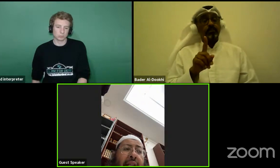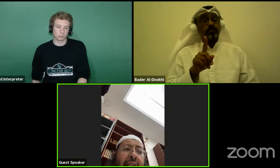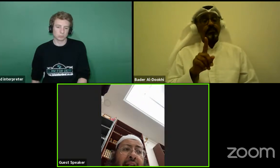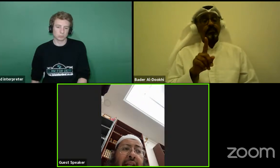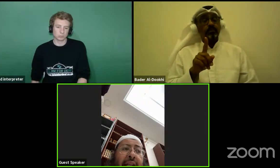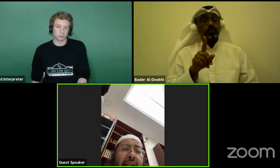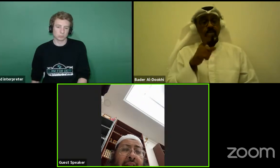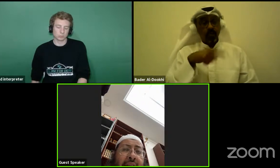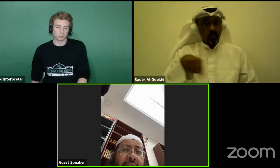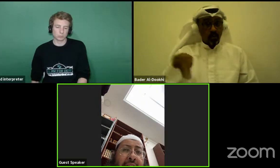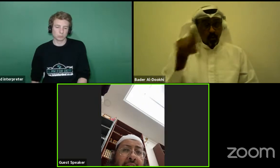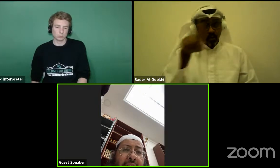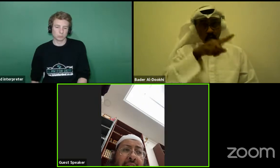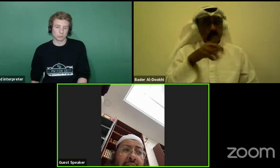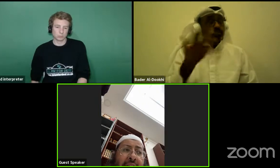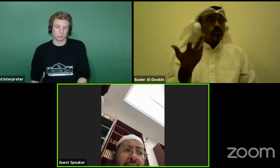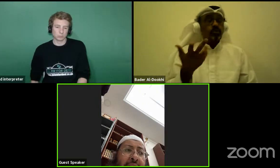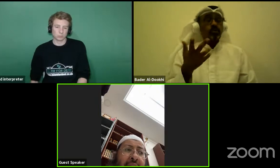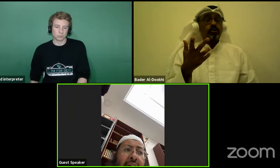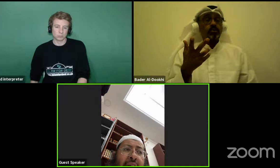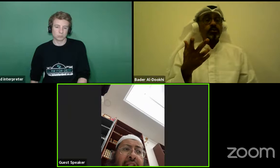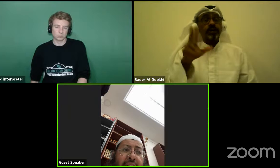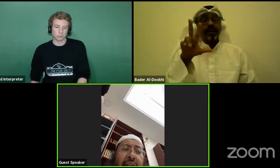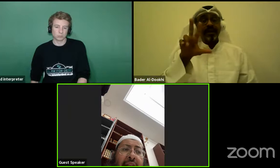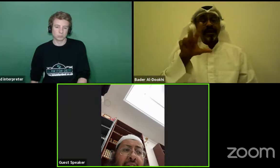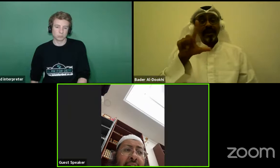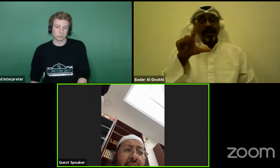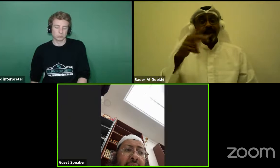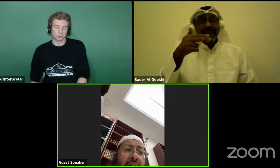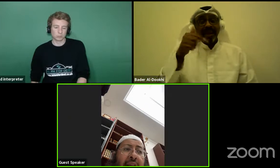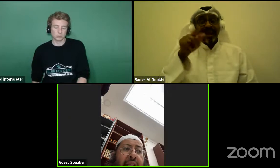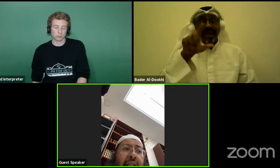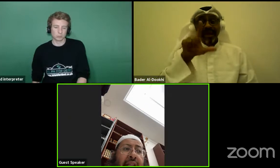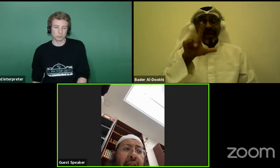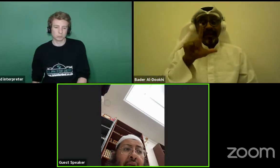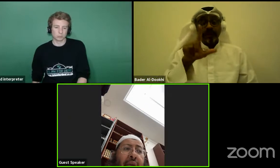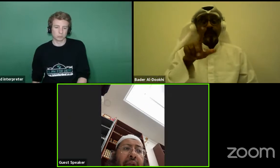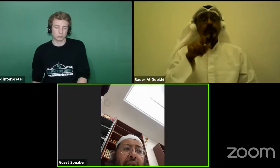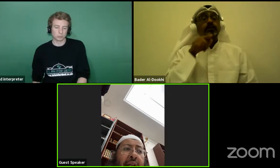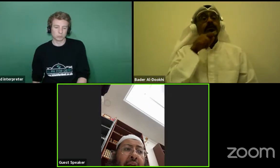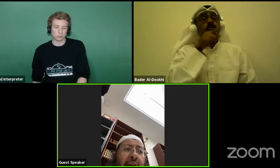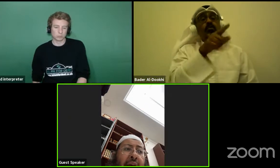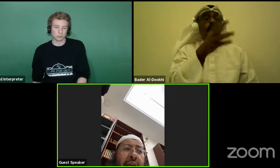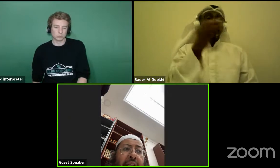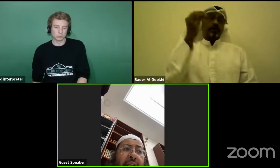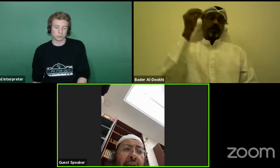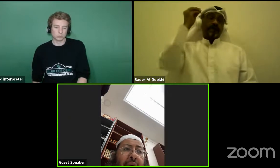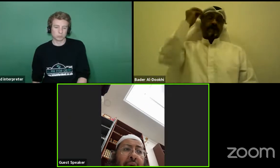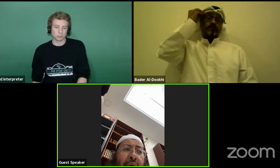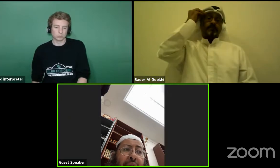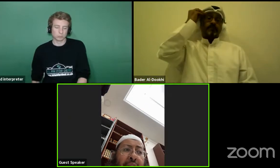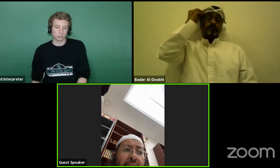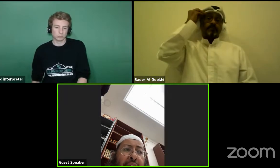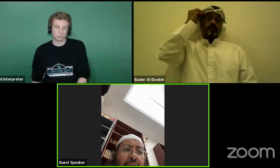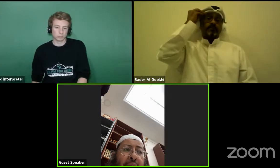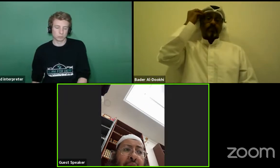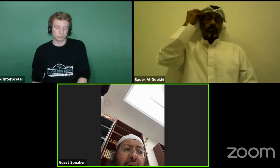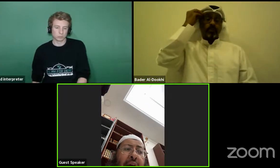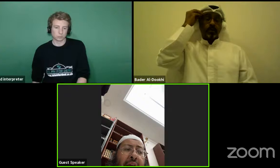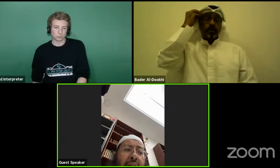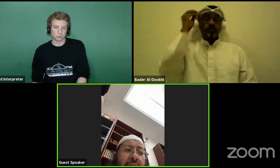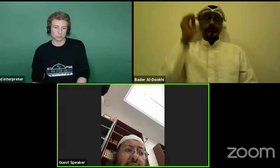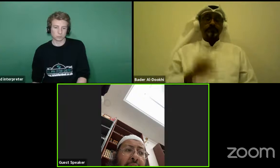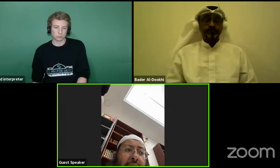لعل للتعليل أي لأجل أن تتقون، أي